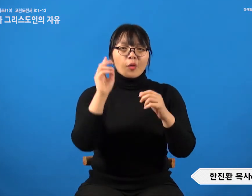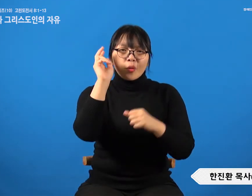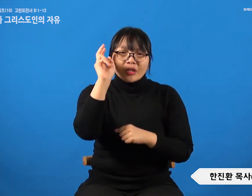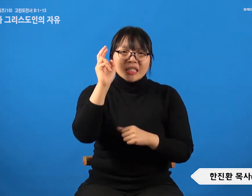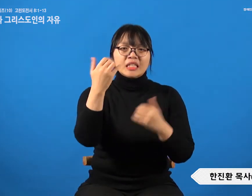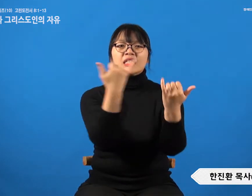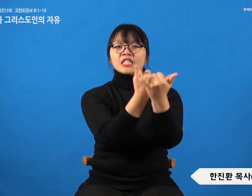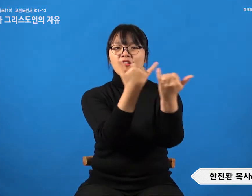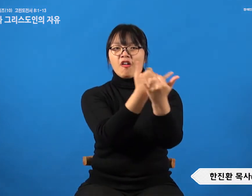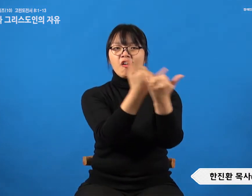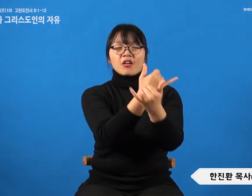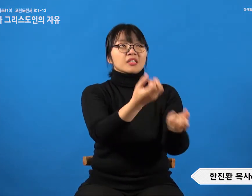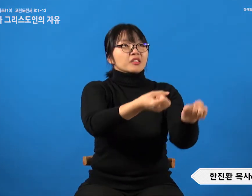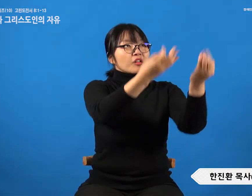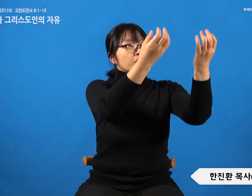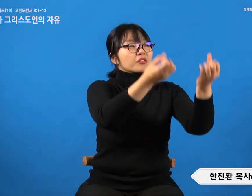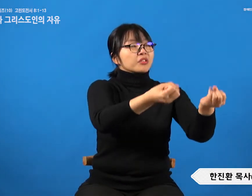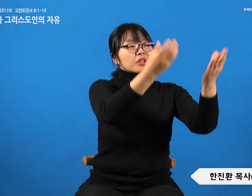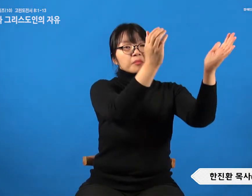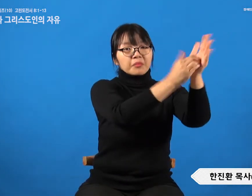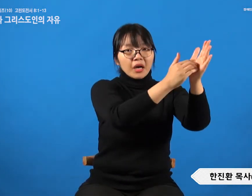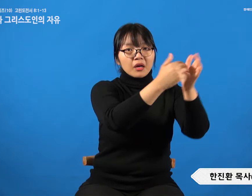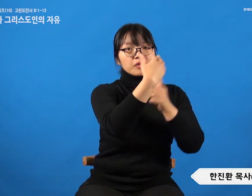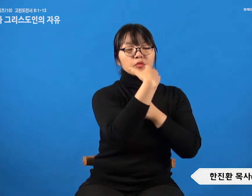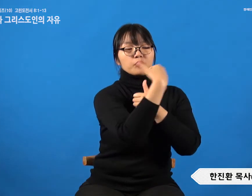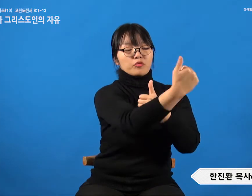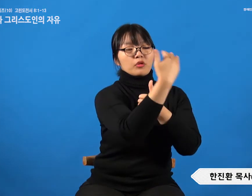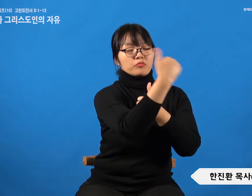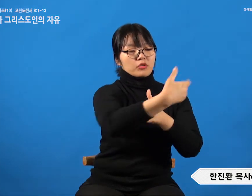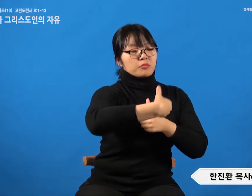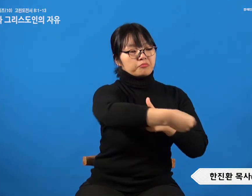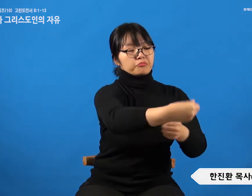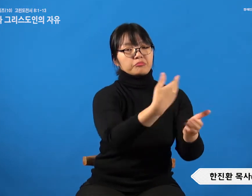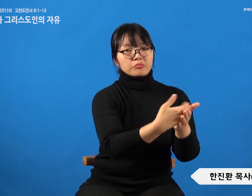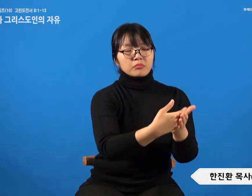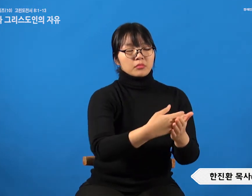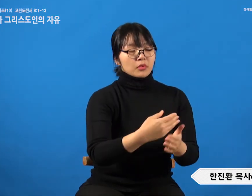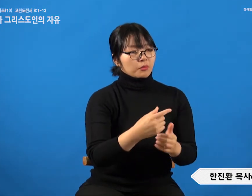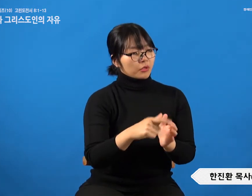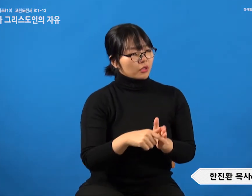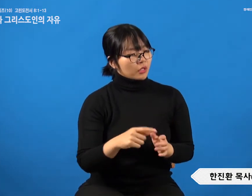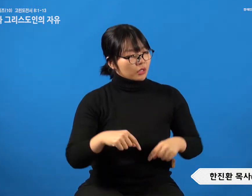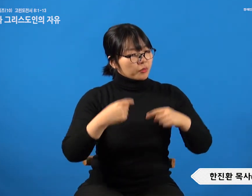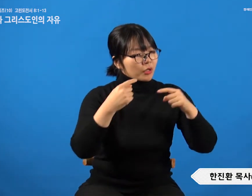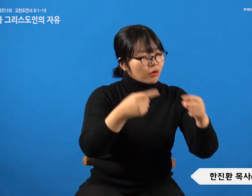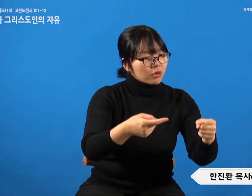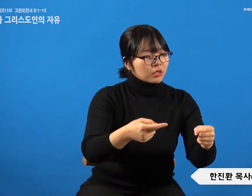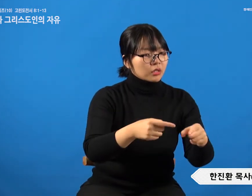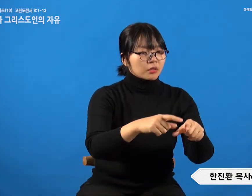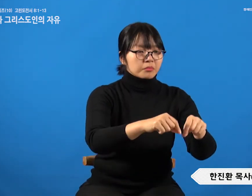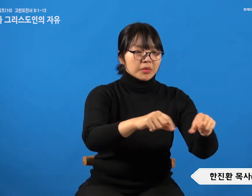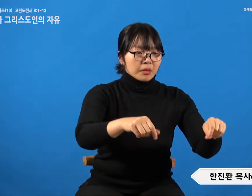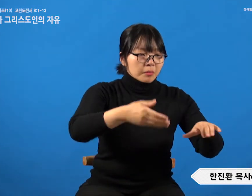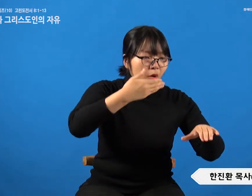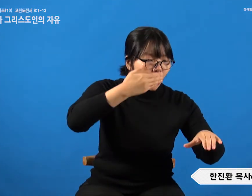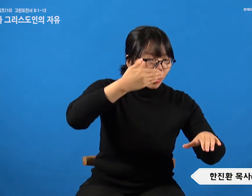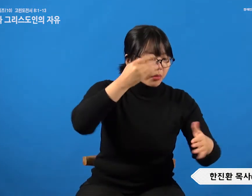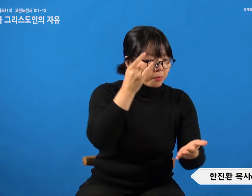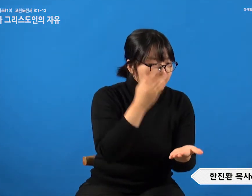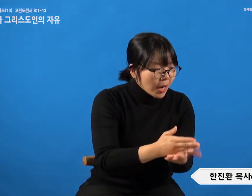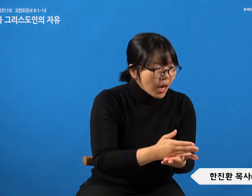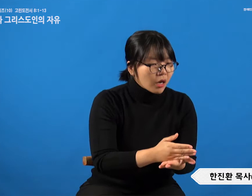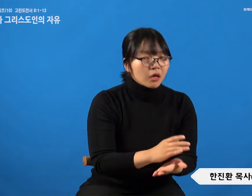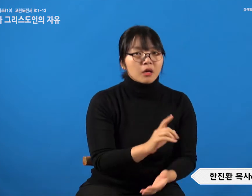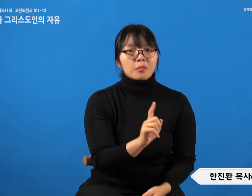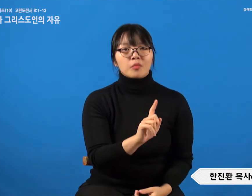초청을 하는데 안 갈 수도 없고 가서 앞에 벌려놓은 제사 음식을 먹어도 되느냐 안 되느냐